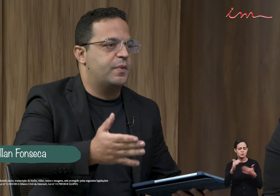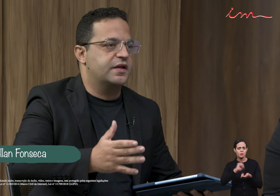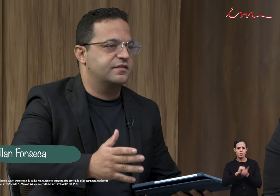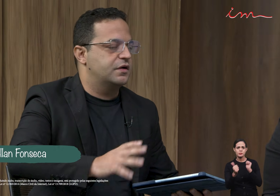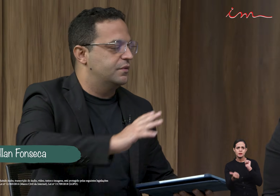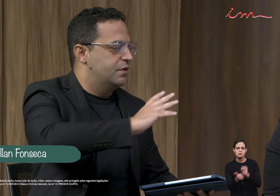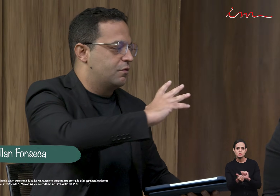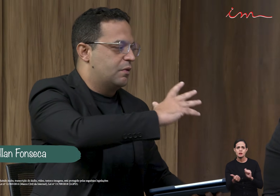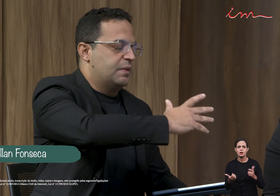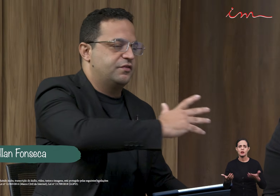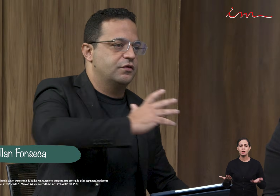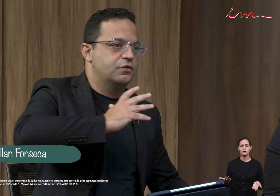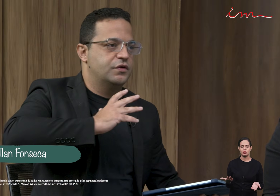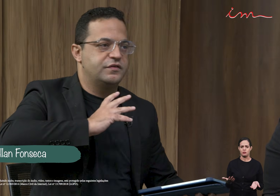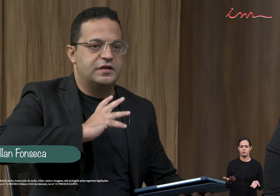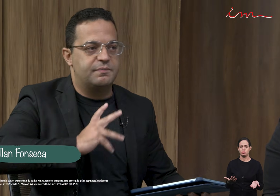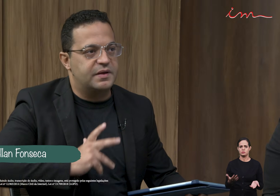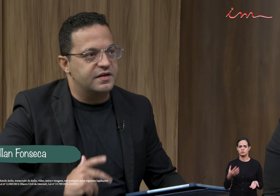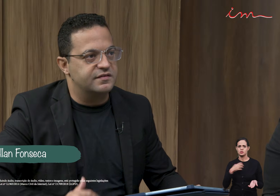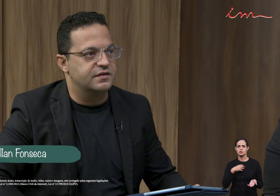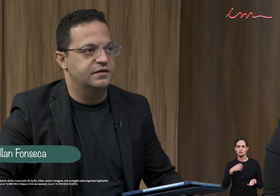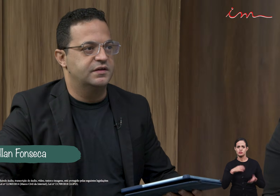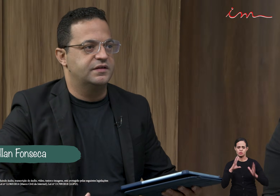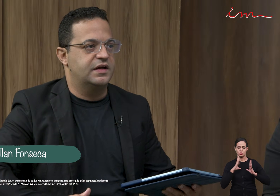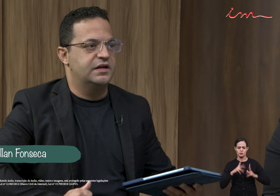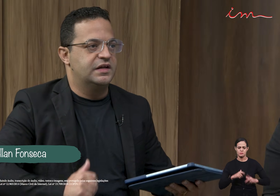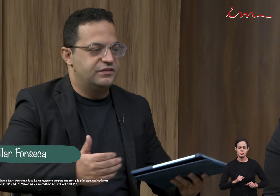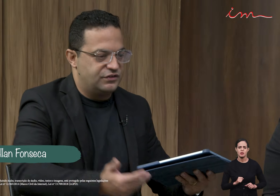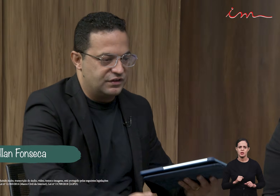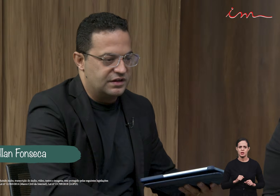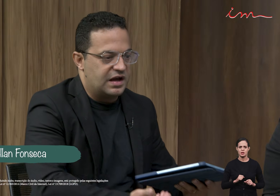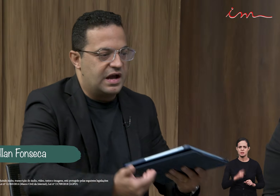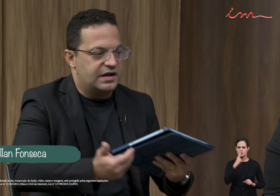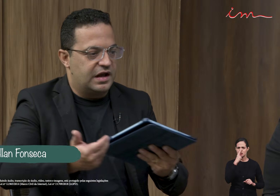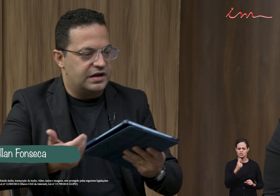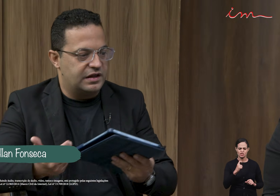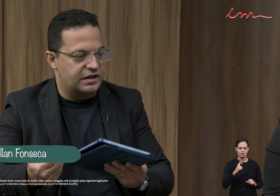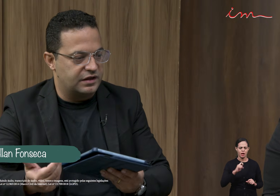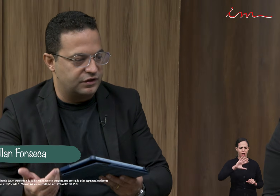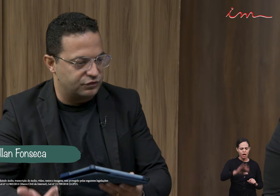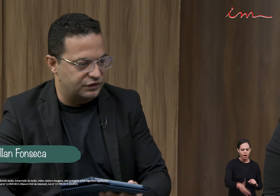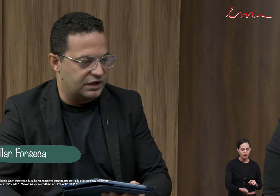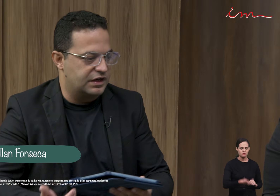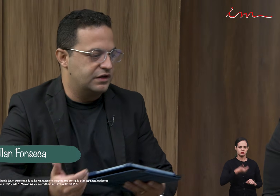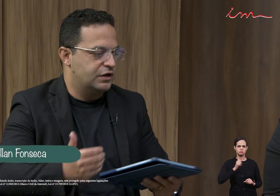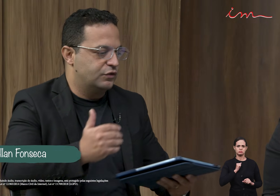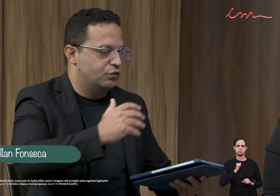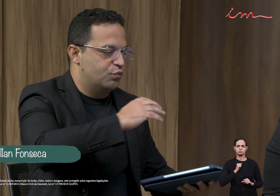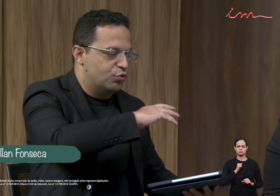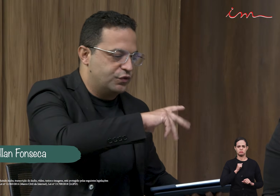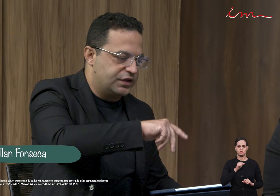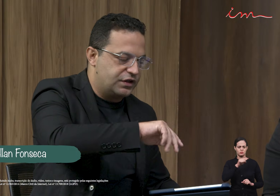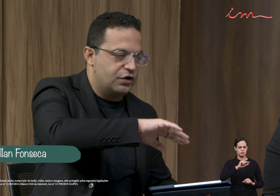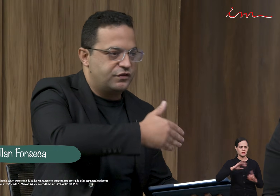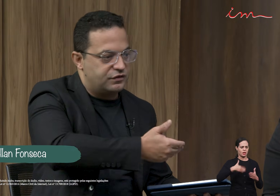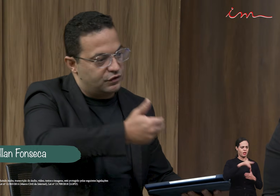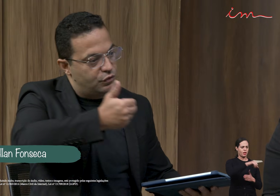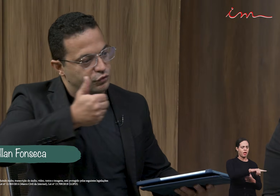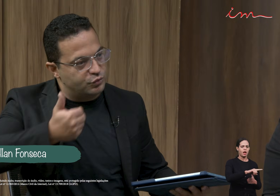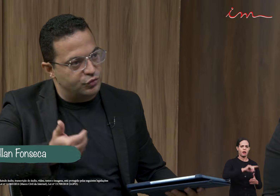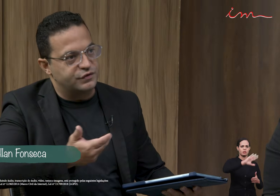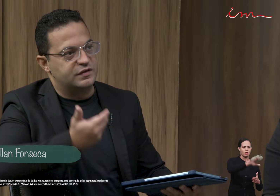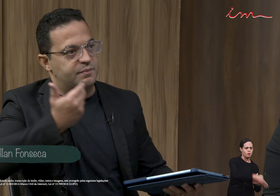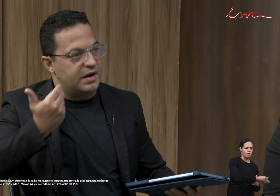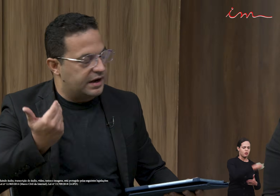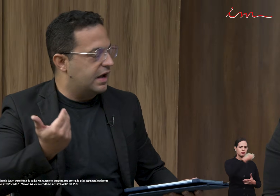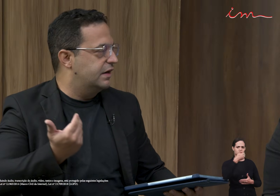faz uma comparação, como a Bárbara citou, de limpeza, né? De tirar da sujeira do mundo aqui, te